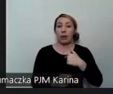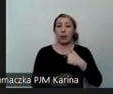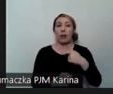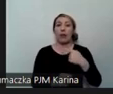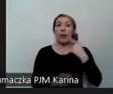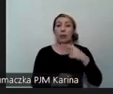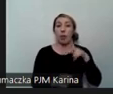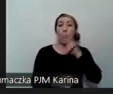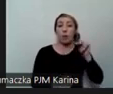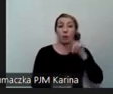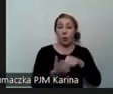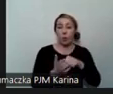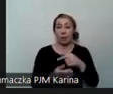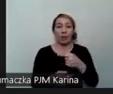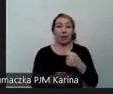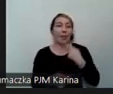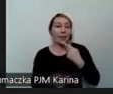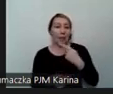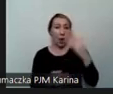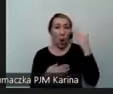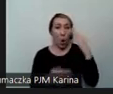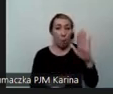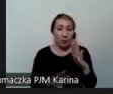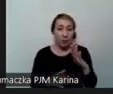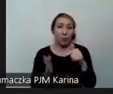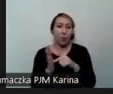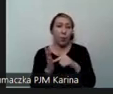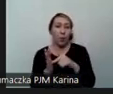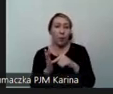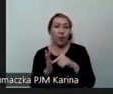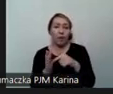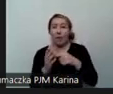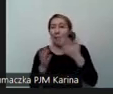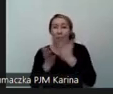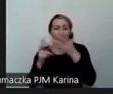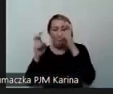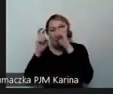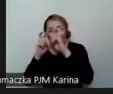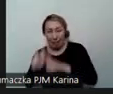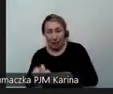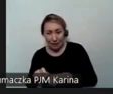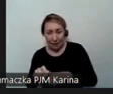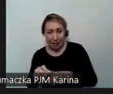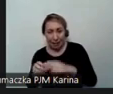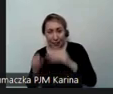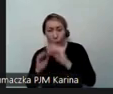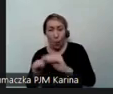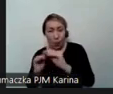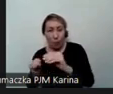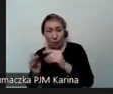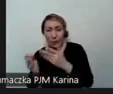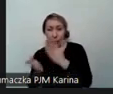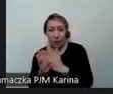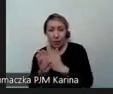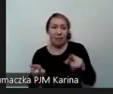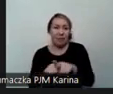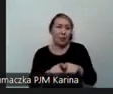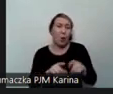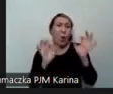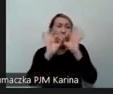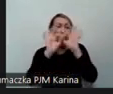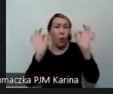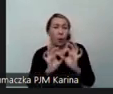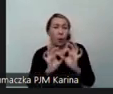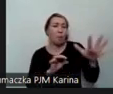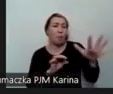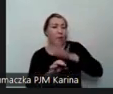jest językiem obcym. I dowodzą tego nie tylko badania naukowe, ale też to, co obserwujemy po prostu w przestrzeni